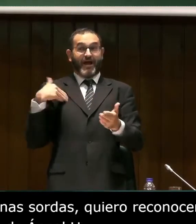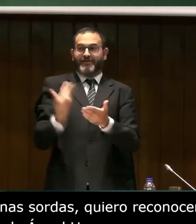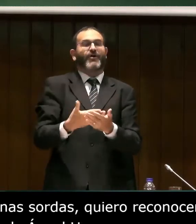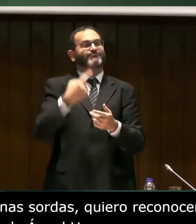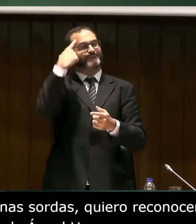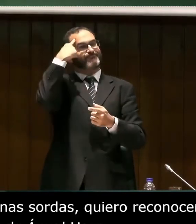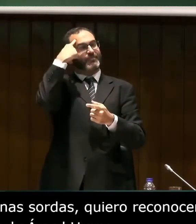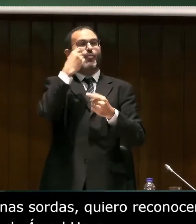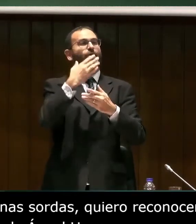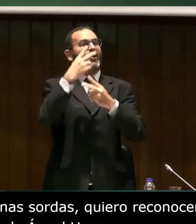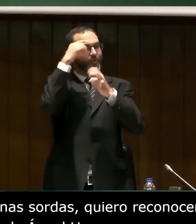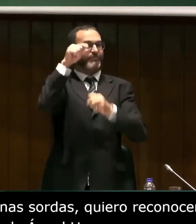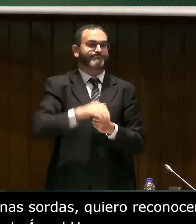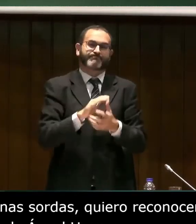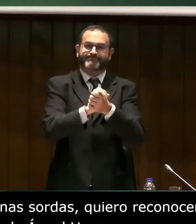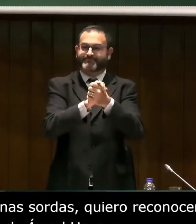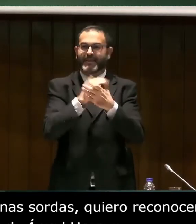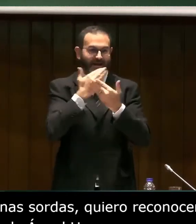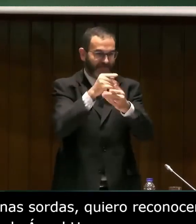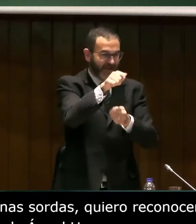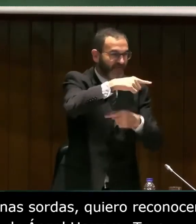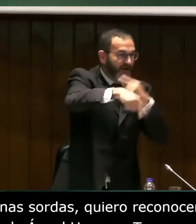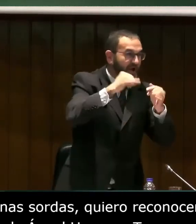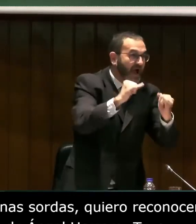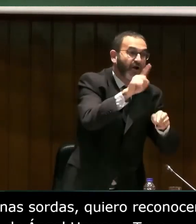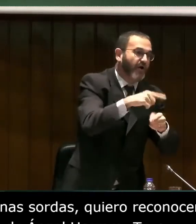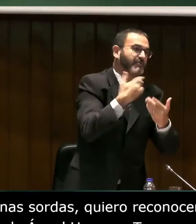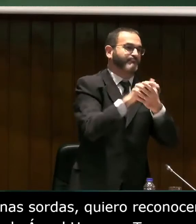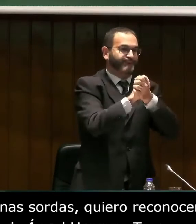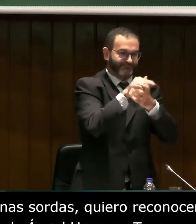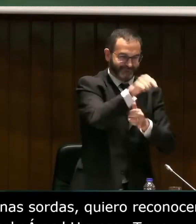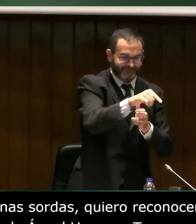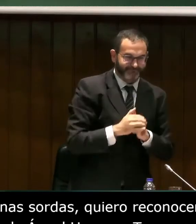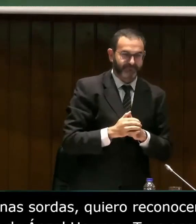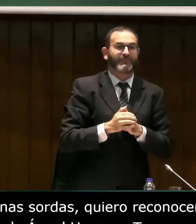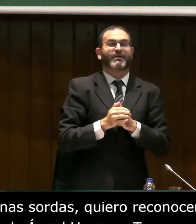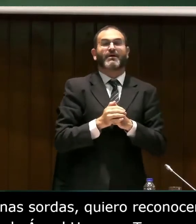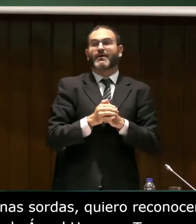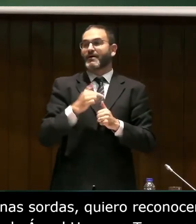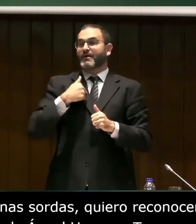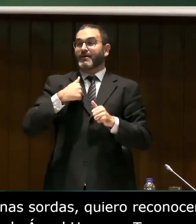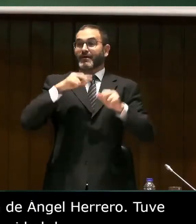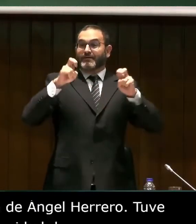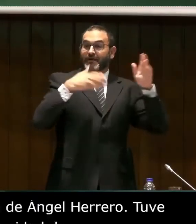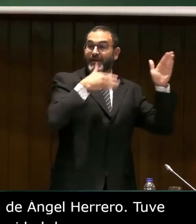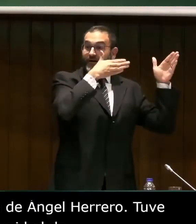escucharle y lo llevo en la memoria y por eso quiero mandar un recuerdo y agradecer a la familia, aunque ahora no nos